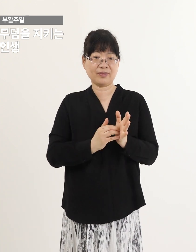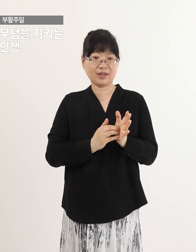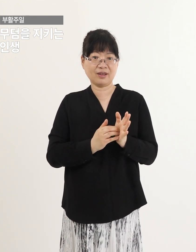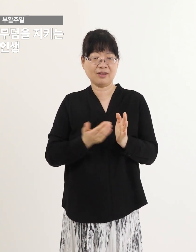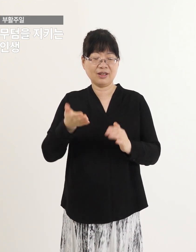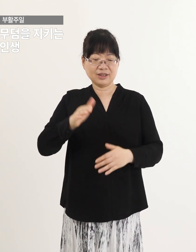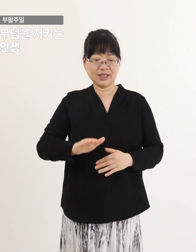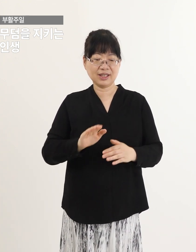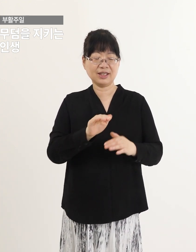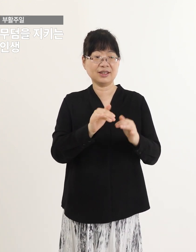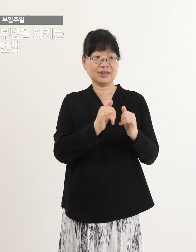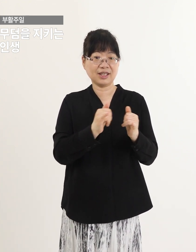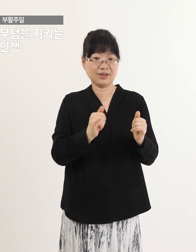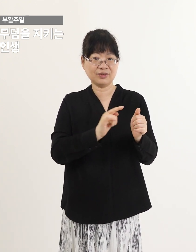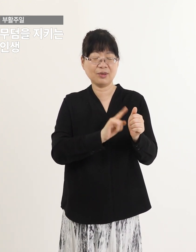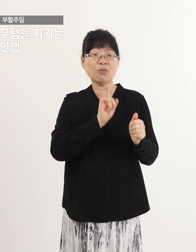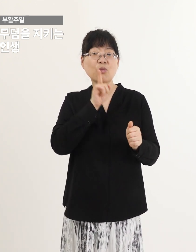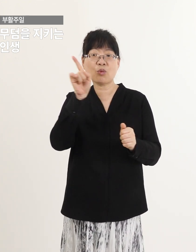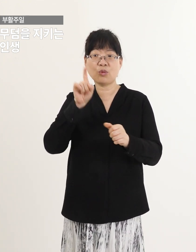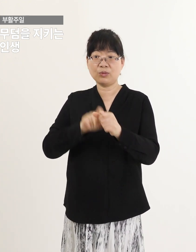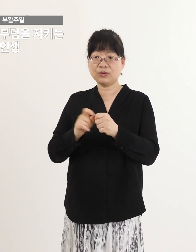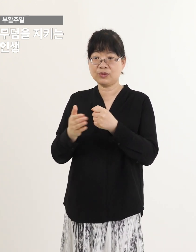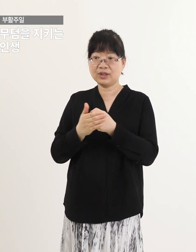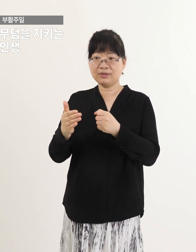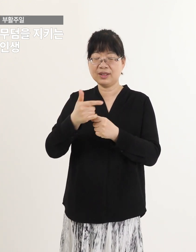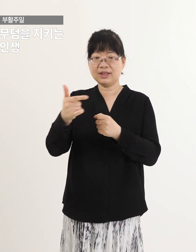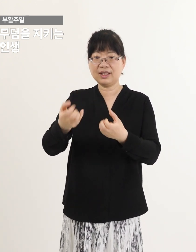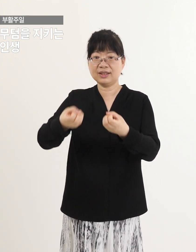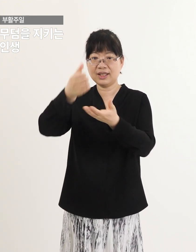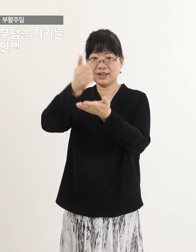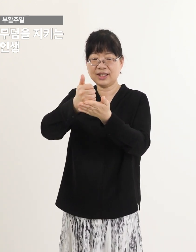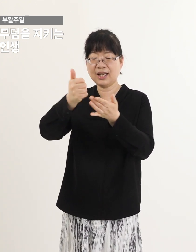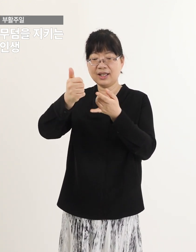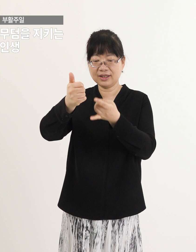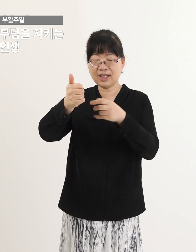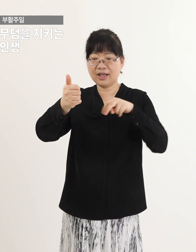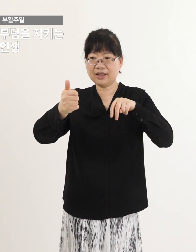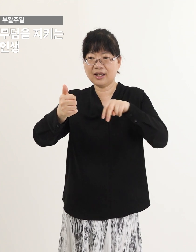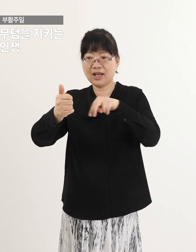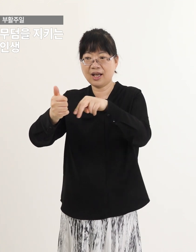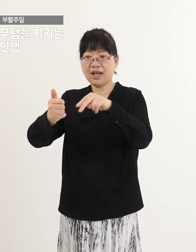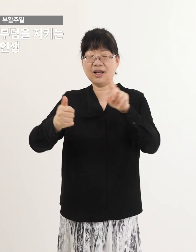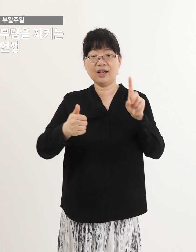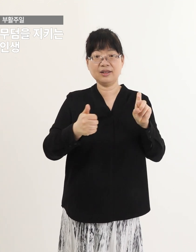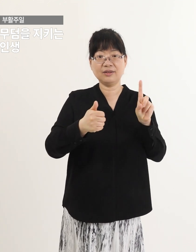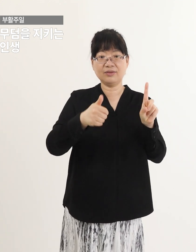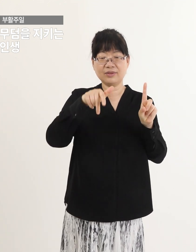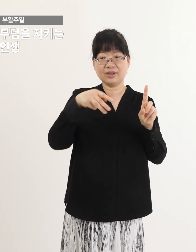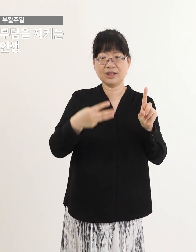이 사람들이 이걸 보고하러 대제사장에게로 갑니다. 11절.